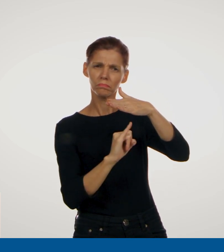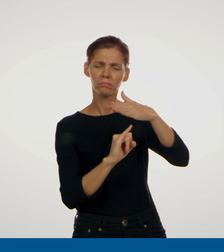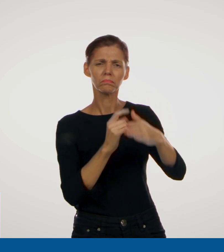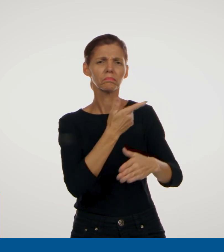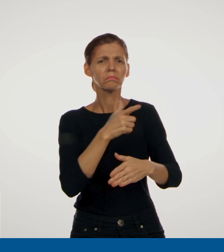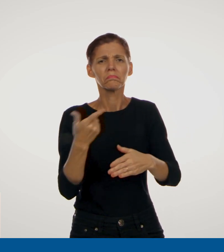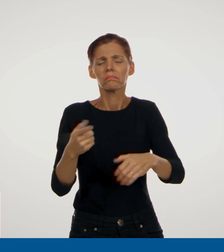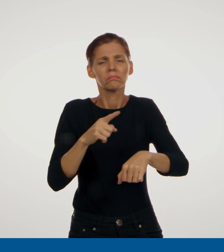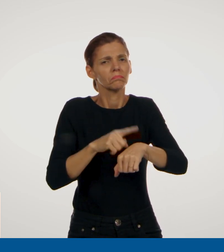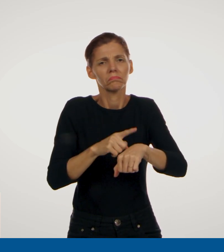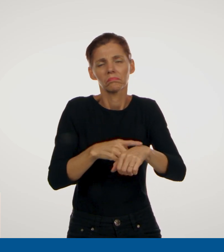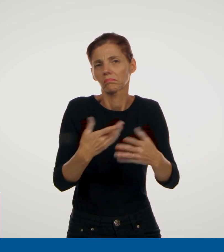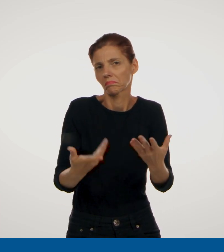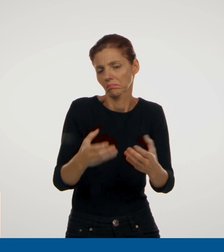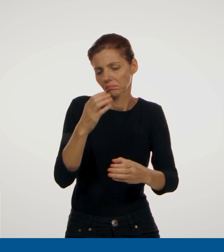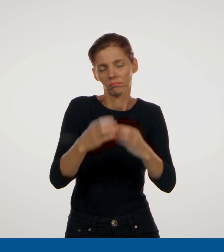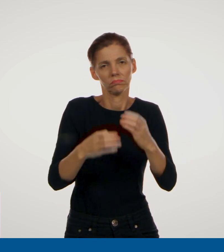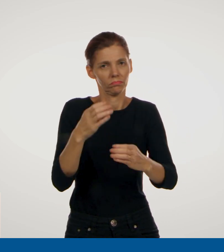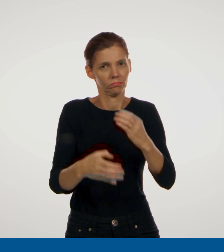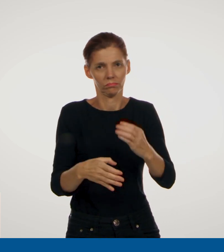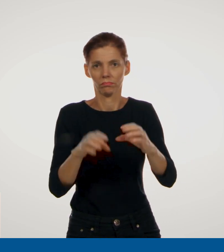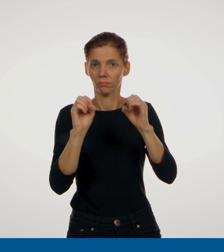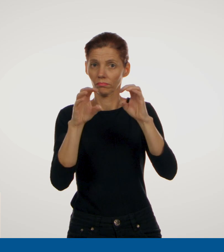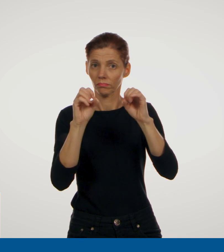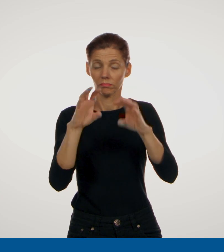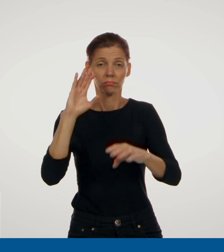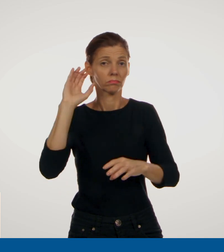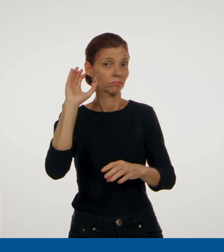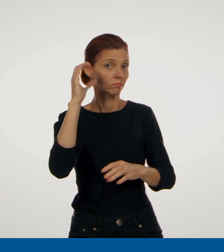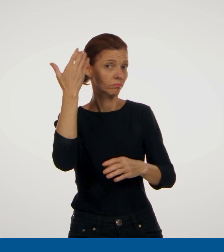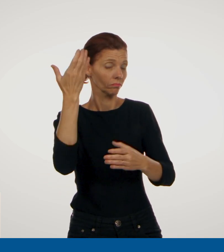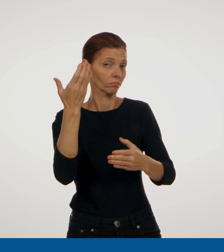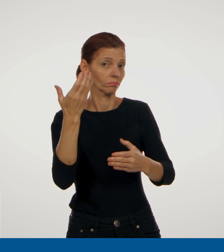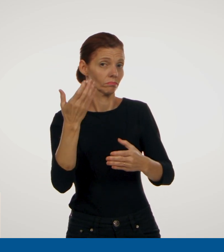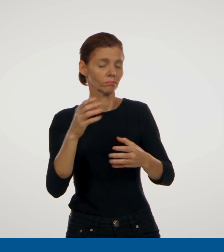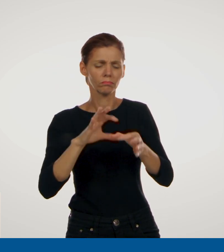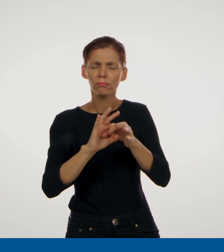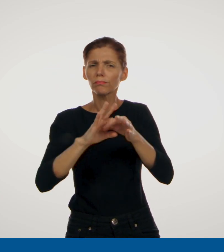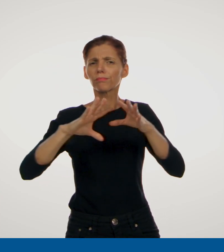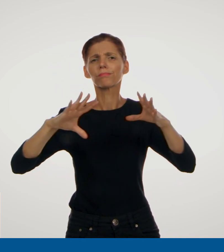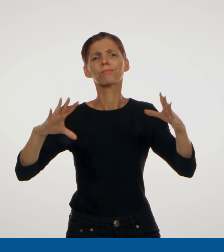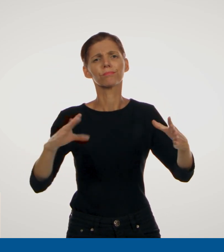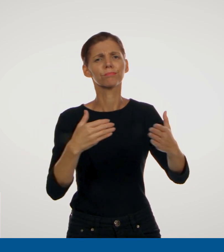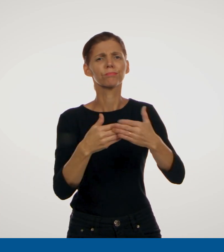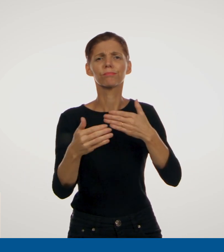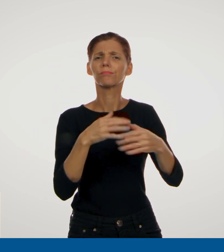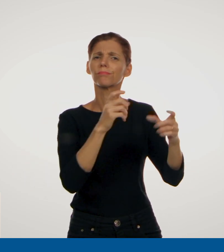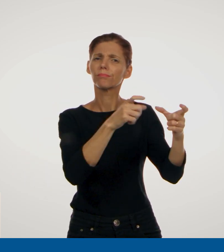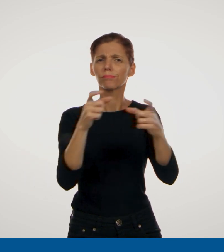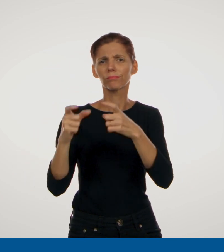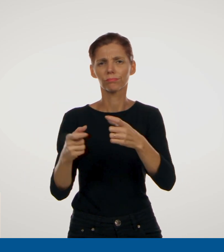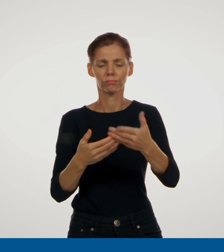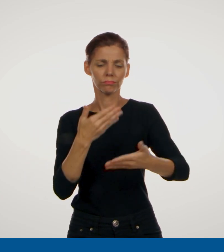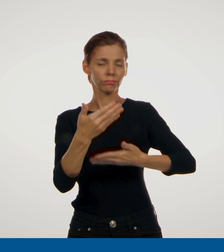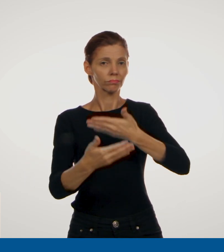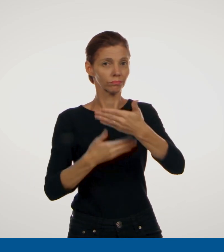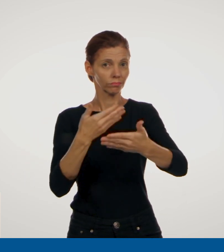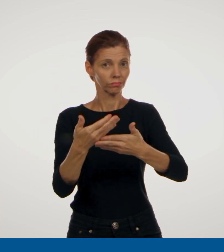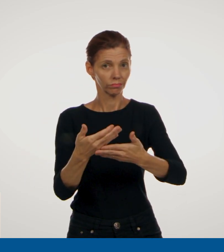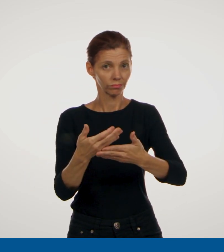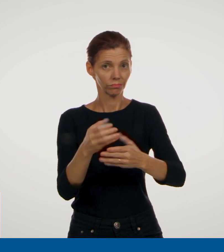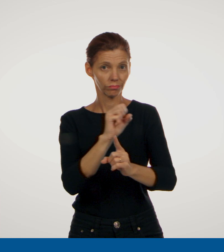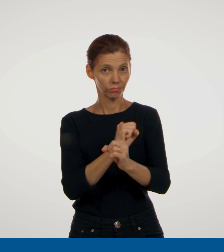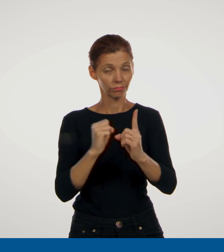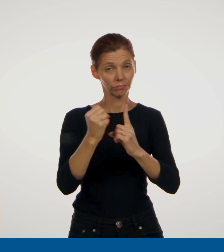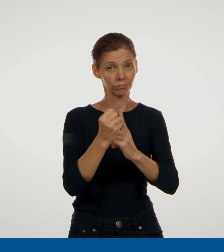lugar pré-determinado, horários ou currículos, em que o ensino e a aprendizagem acontecem de forma espontânea, através da